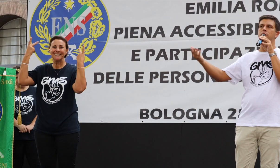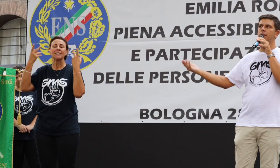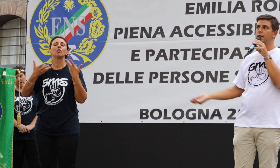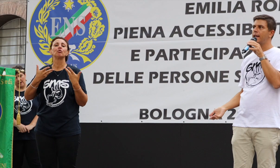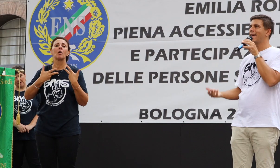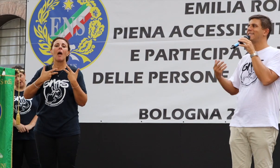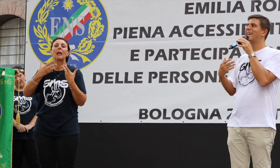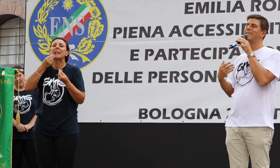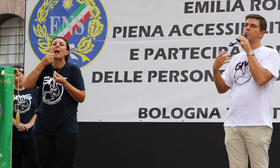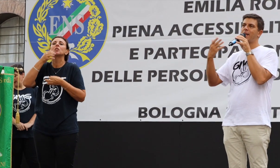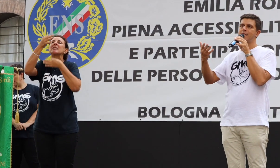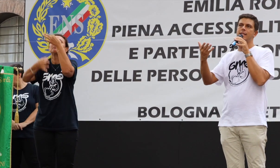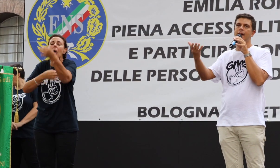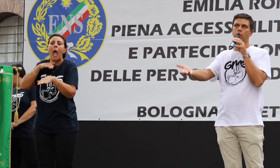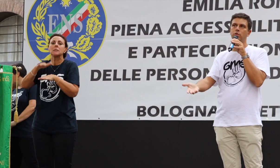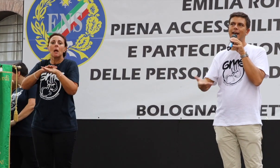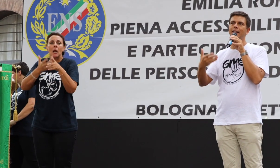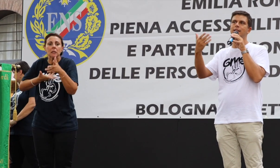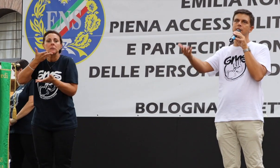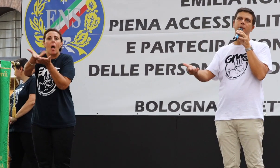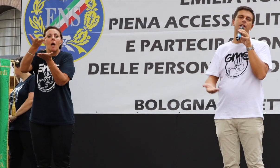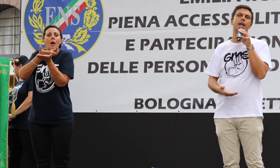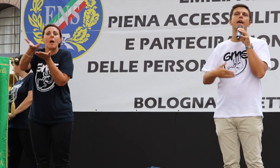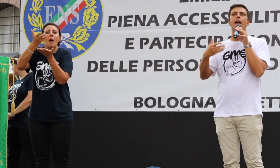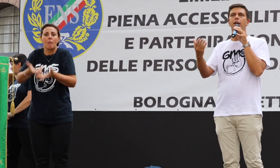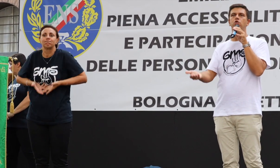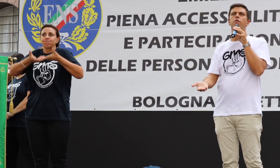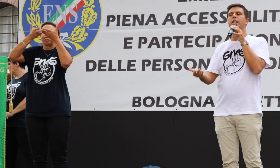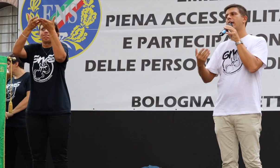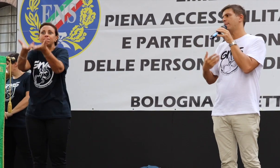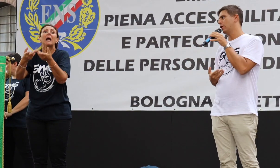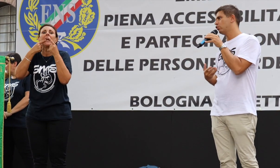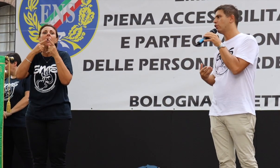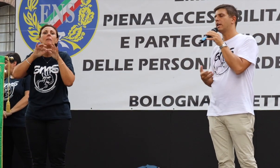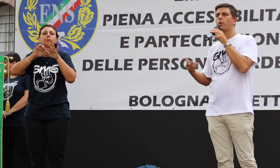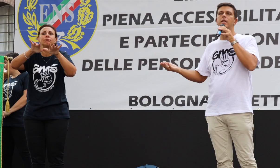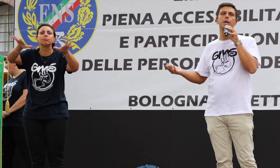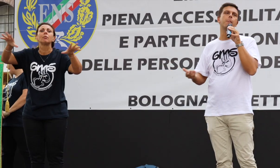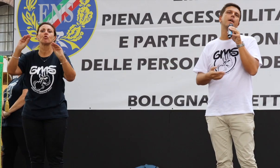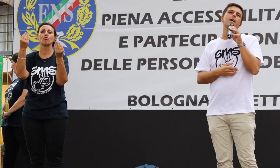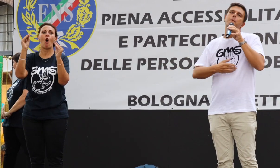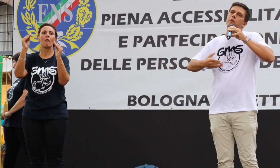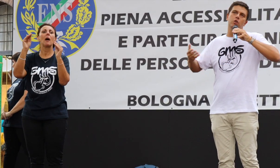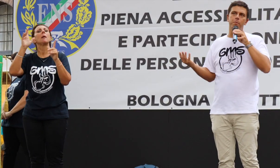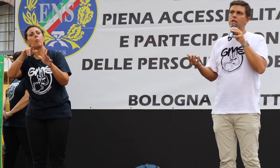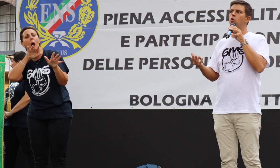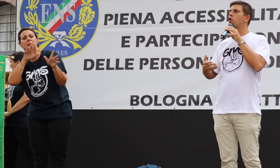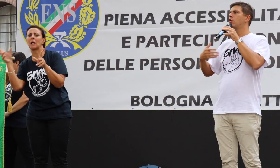da dire, che ha tante esperienze da raccontare e da trasmettere ai giovani e ai meno giovani. Quindi non mi dilungo, non